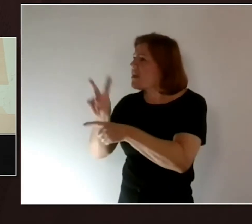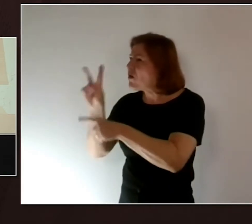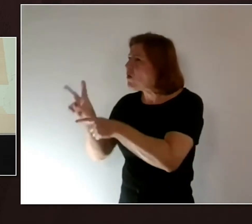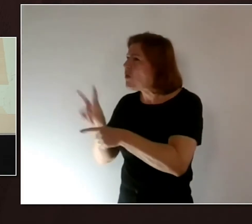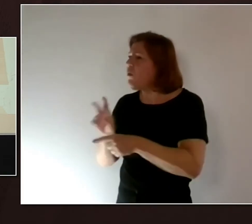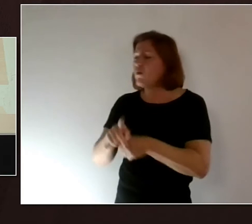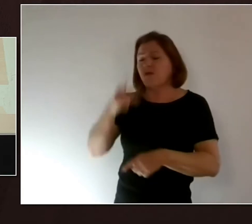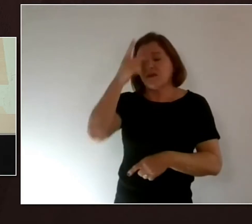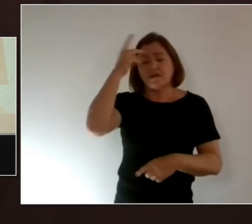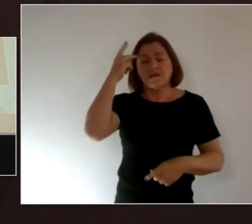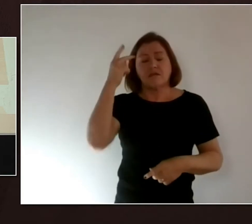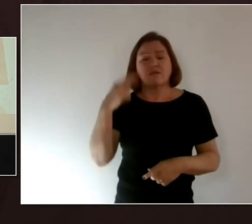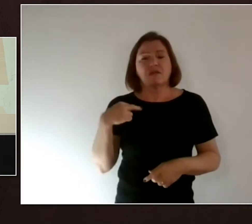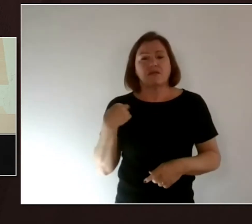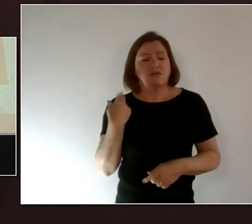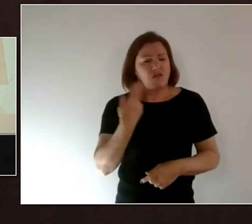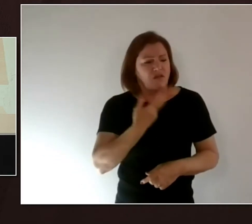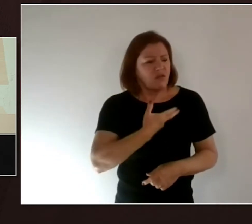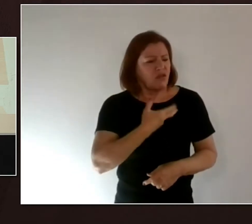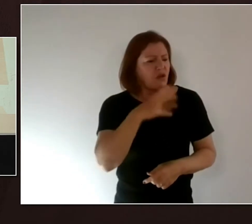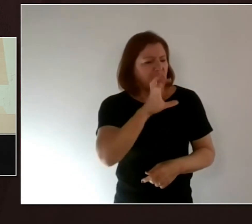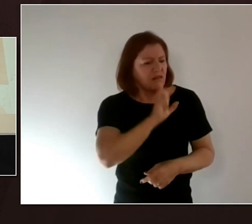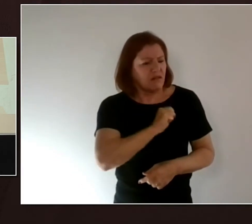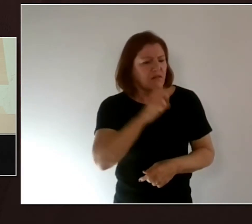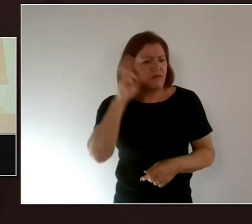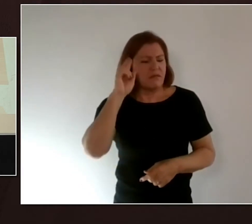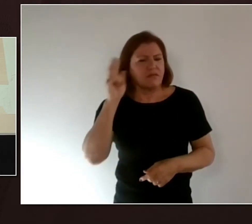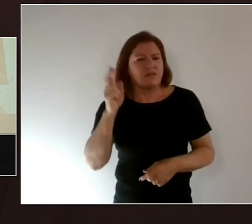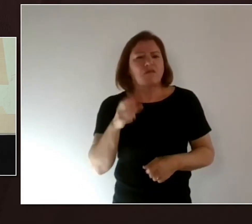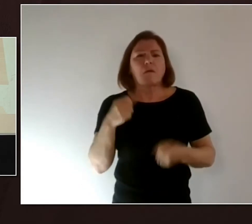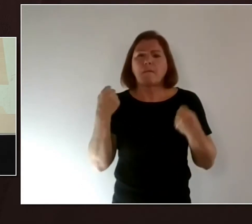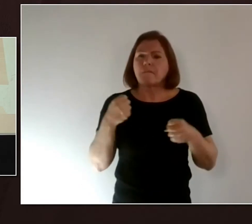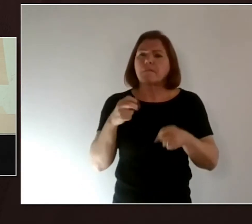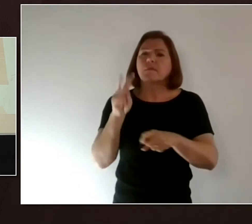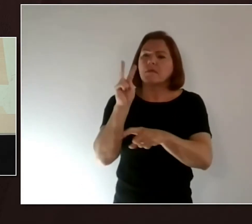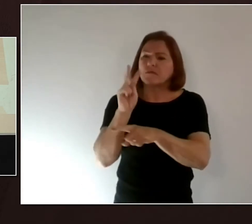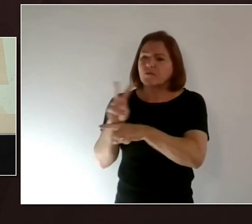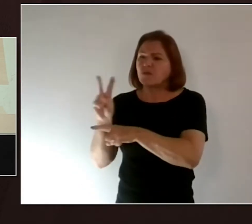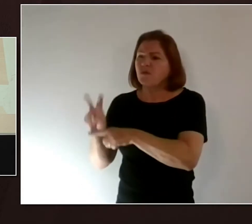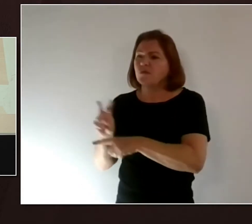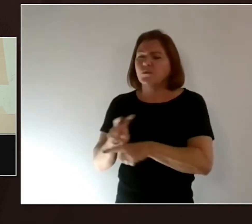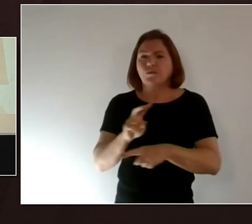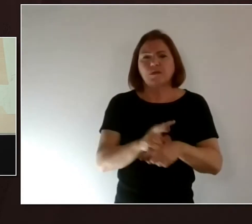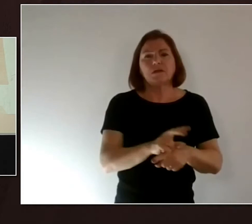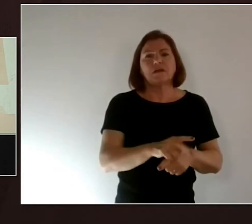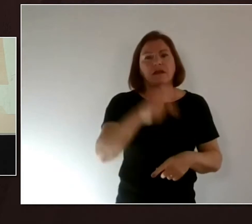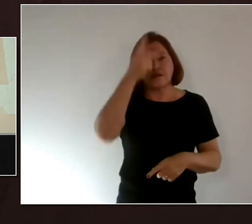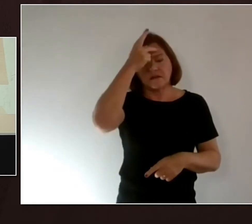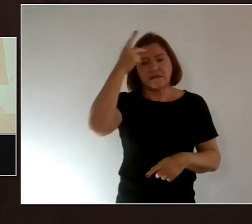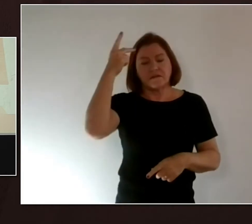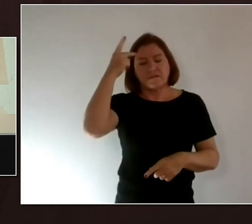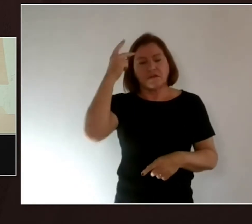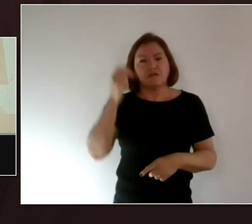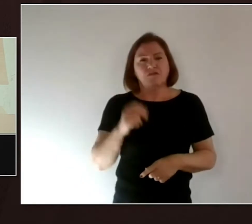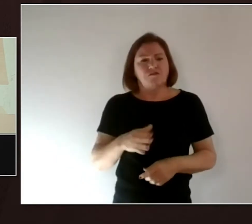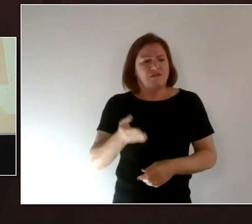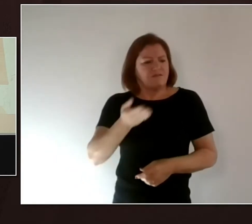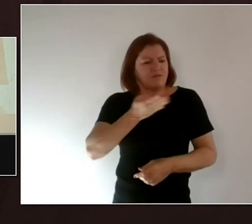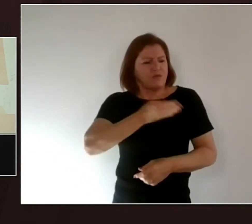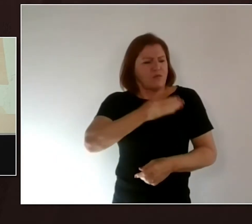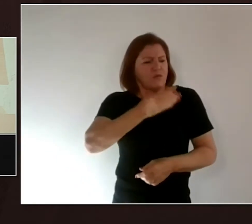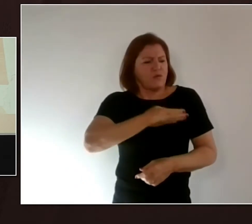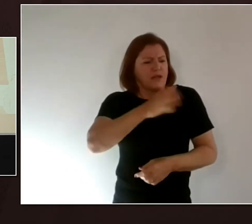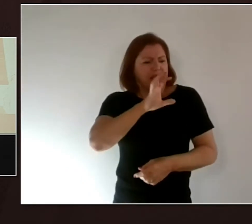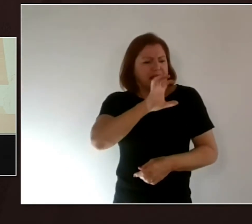pessoas. Então, se o coração seu for de amor, que procede de